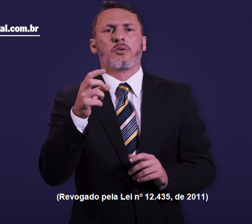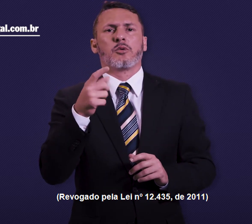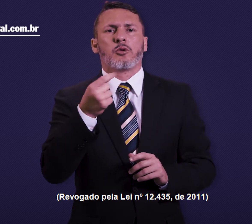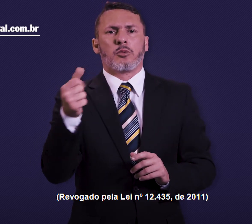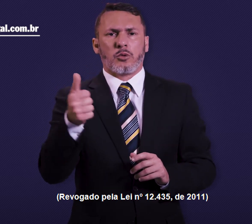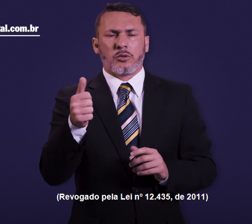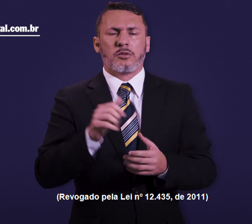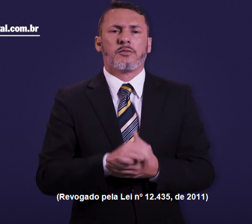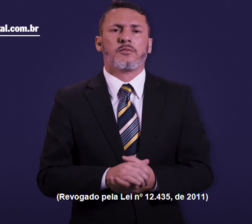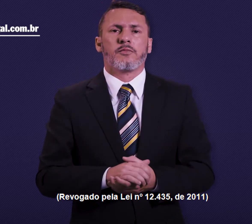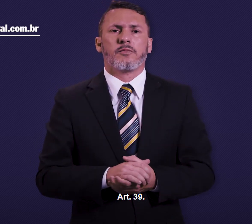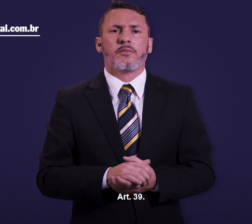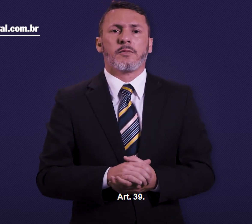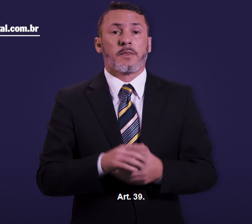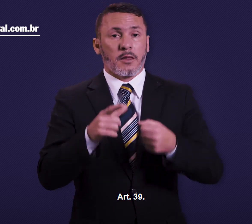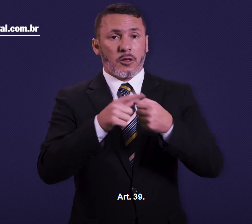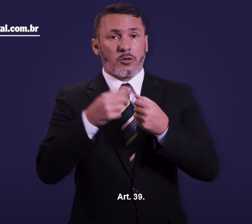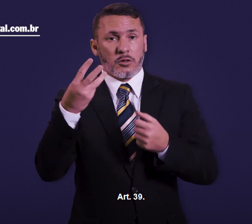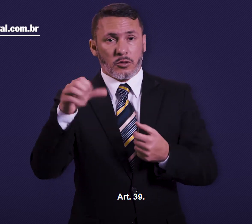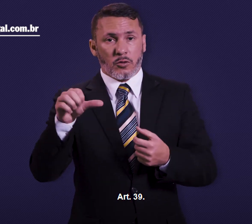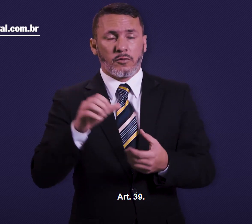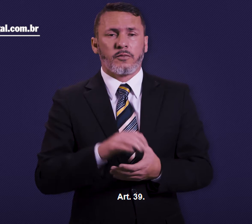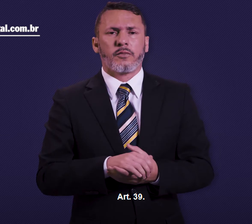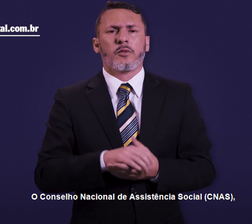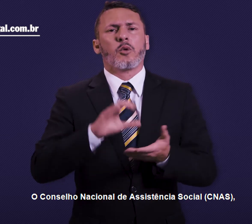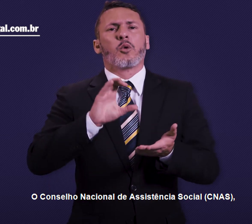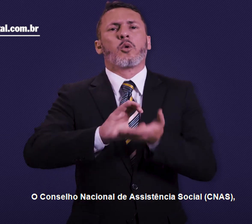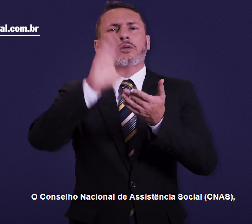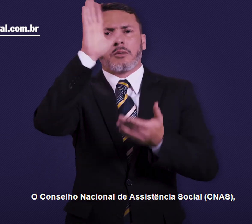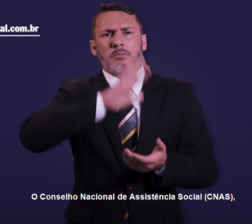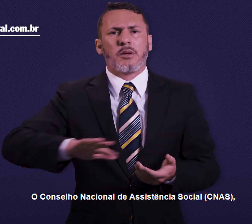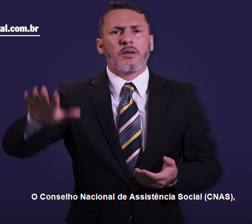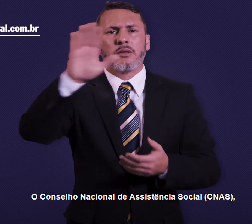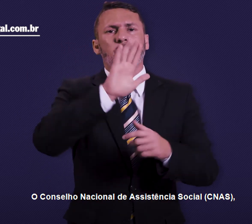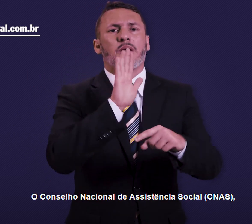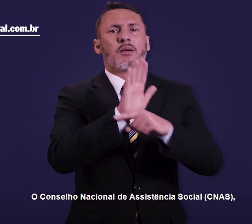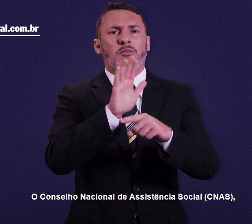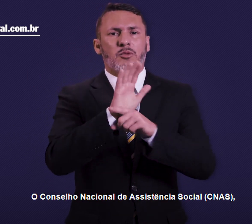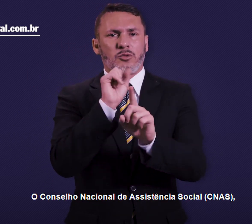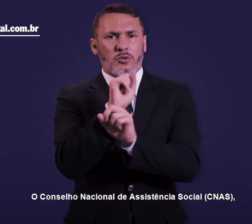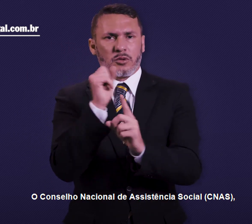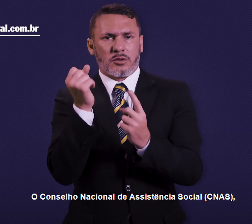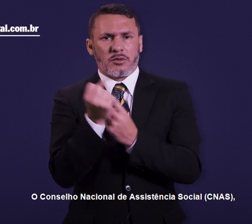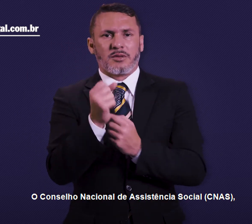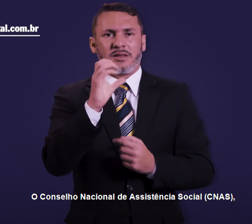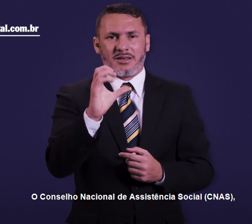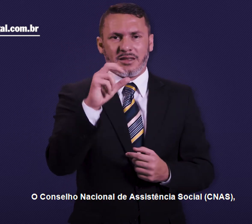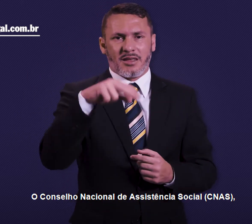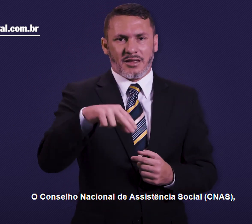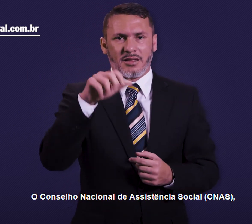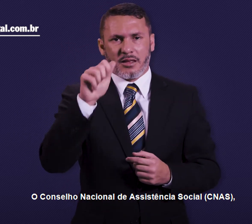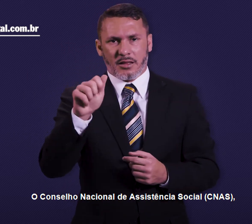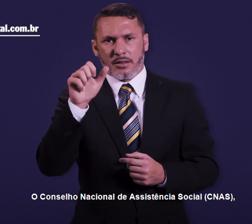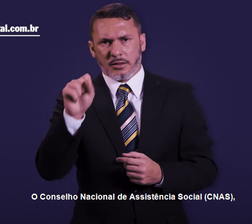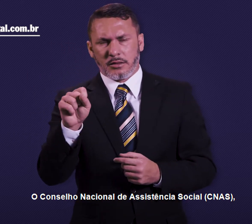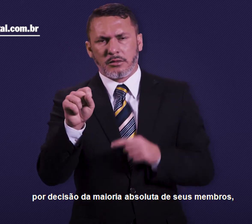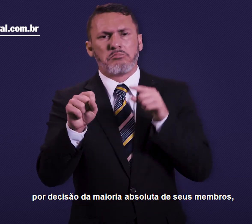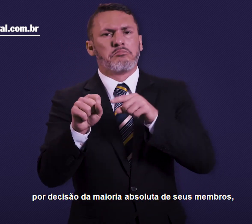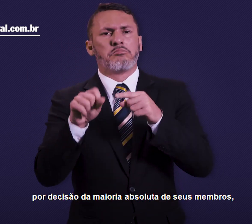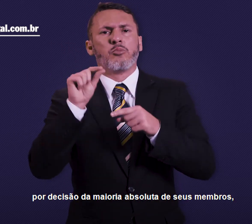12.435 de 2011. Artigo 39. O Conselho Nacional de Assistência Social, CNAS, por decisão